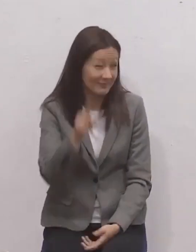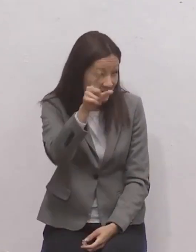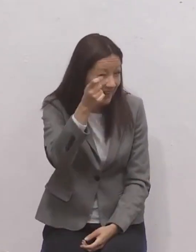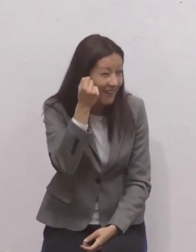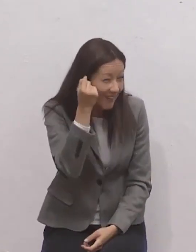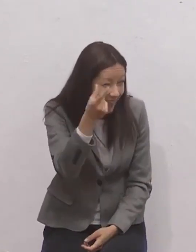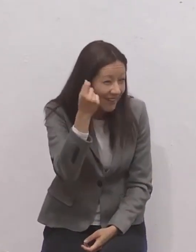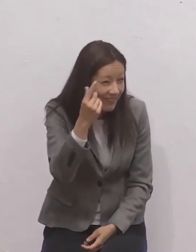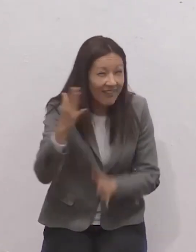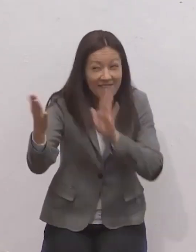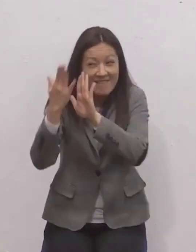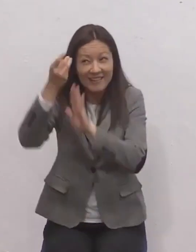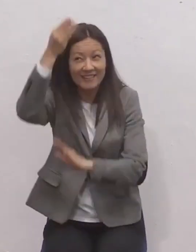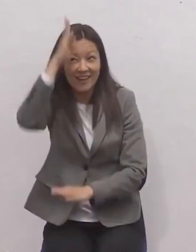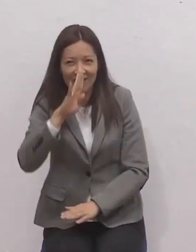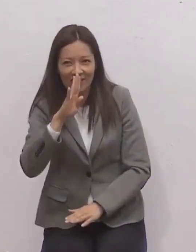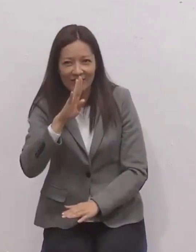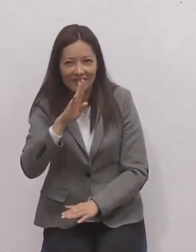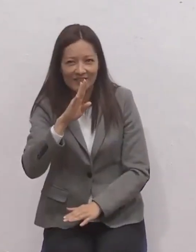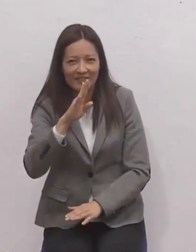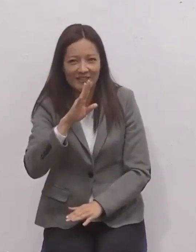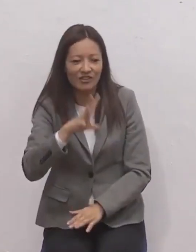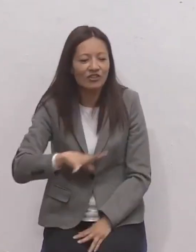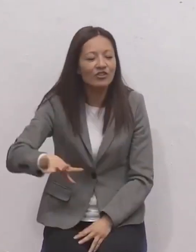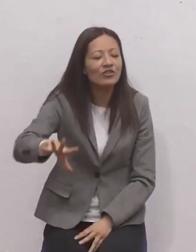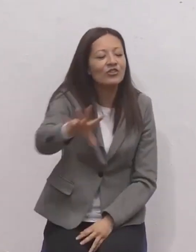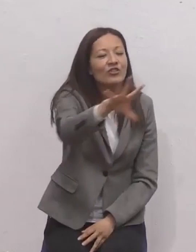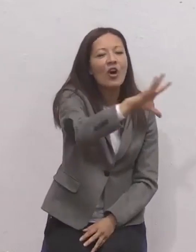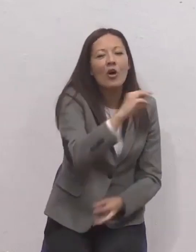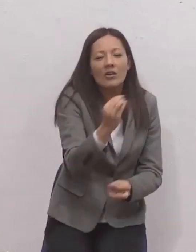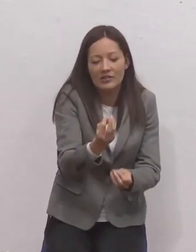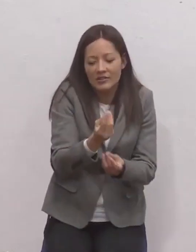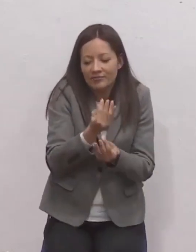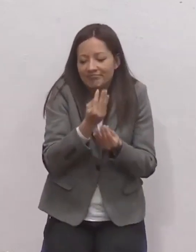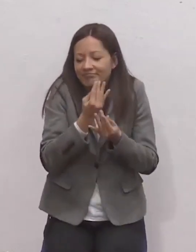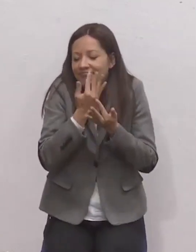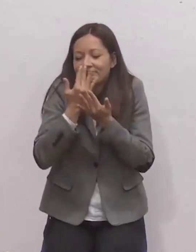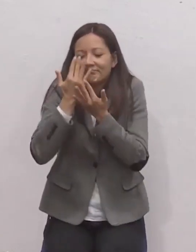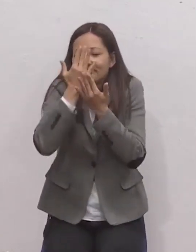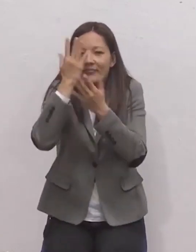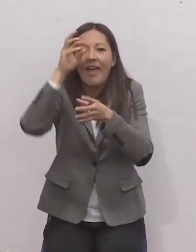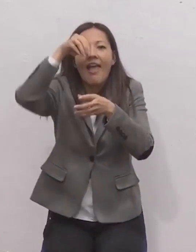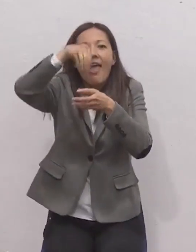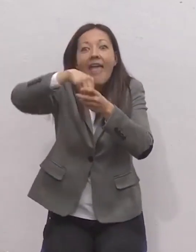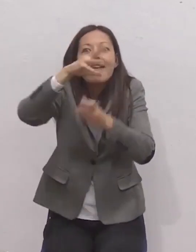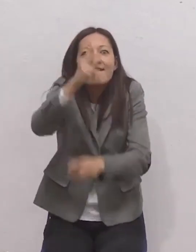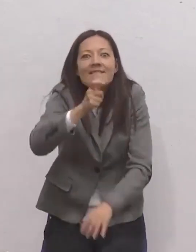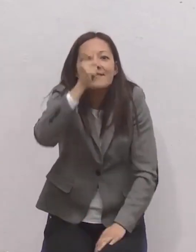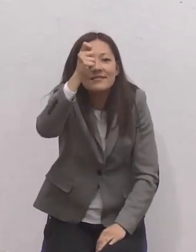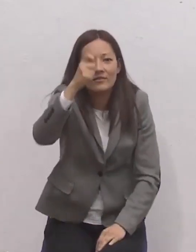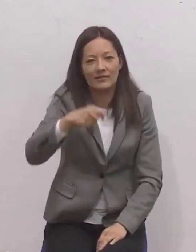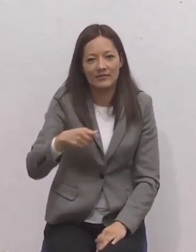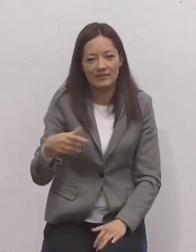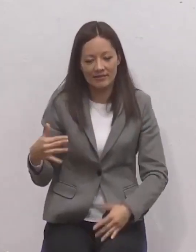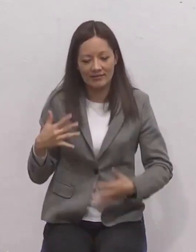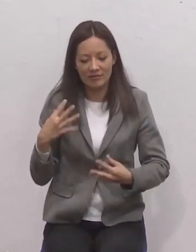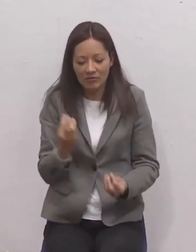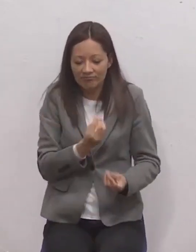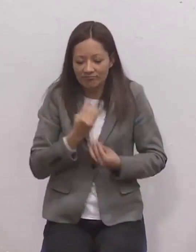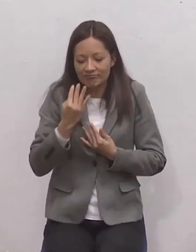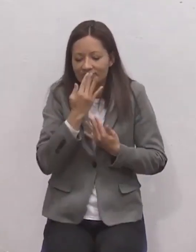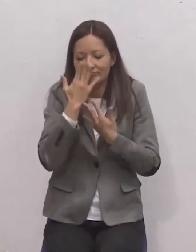entiende que ante el Señor nadie huele feo, todos somos olor fragante en Cristo Jesús, somos incienso de su